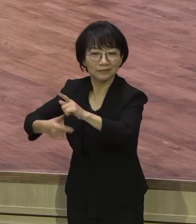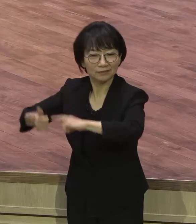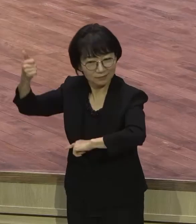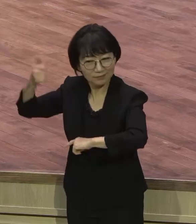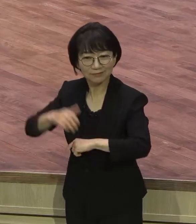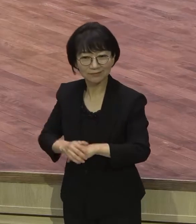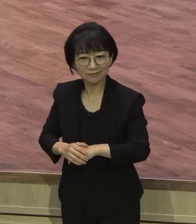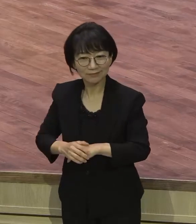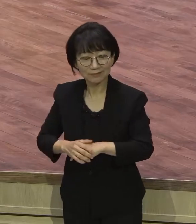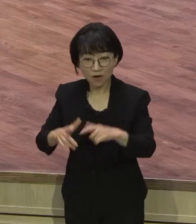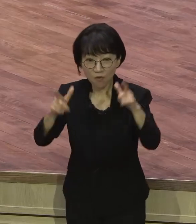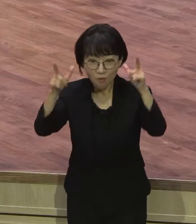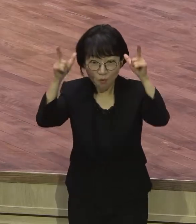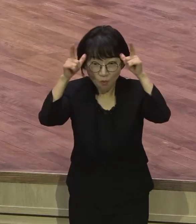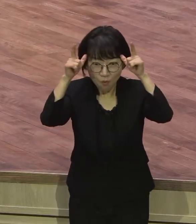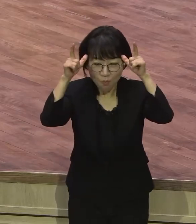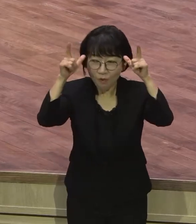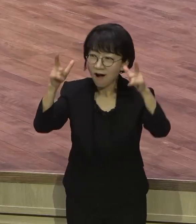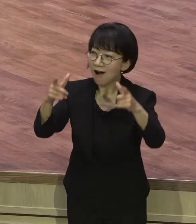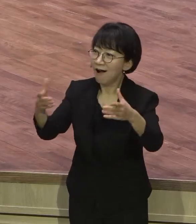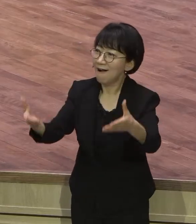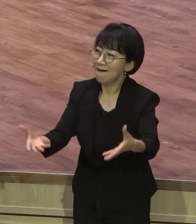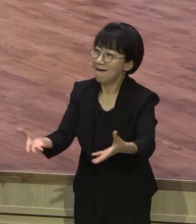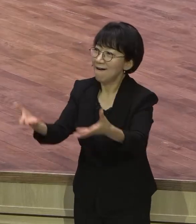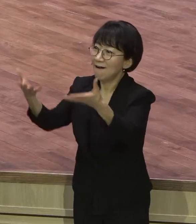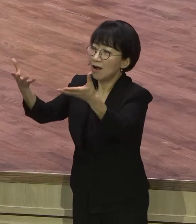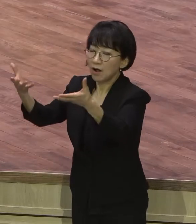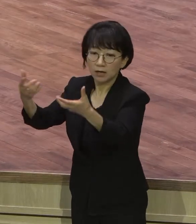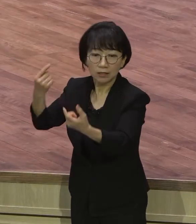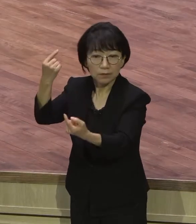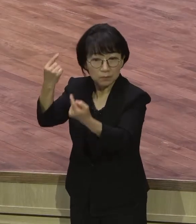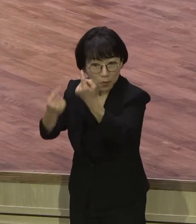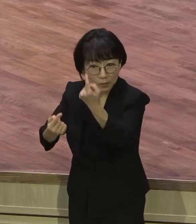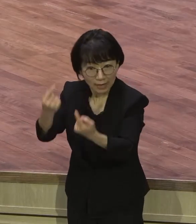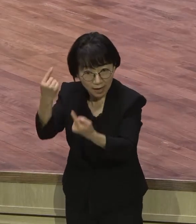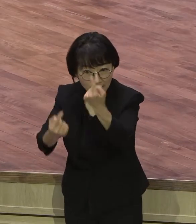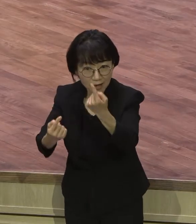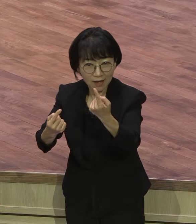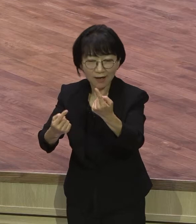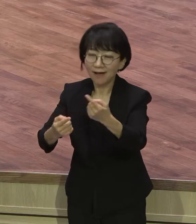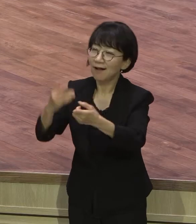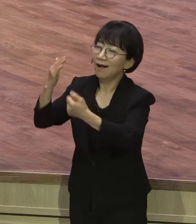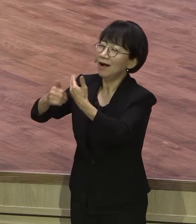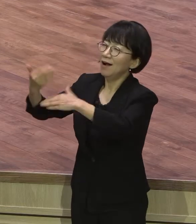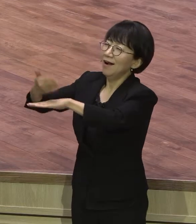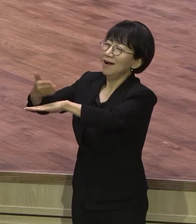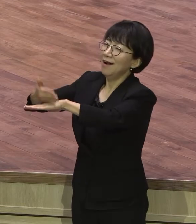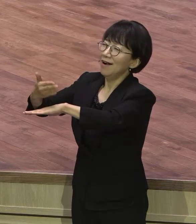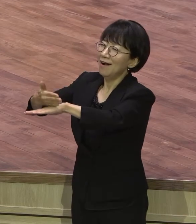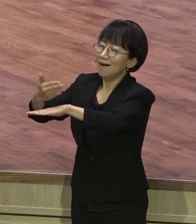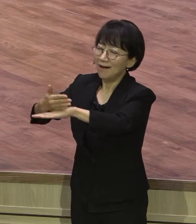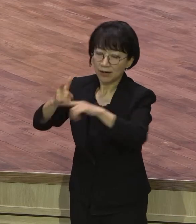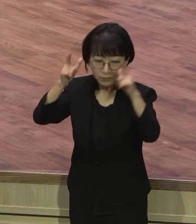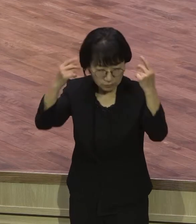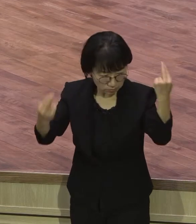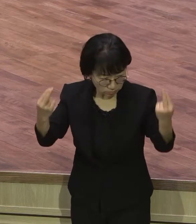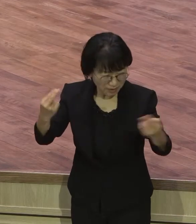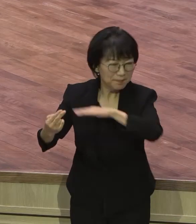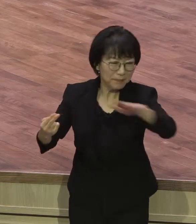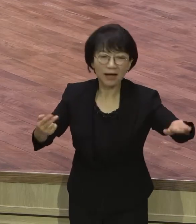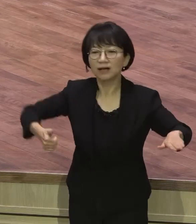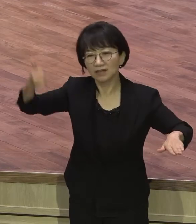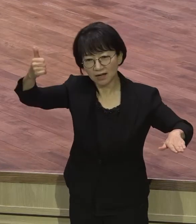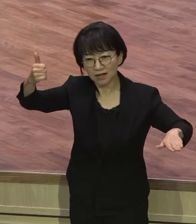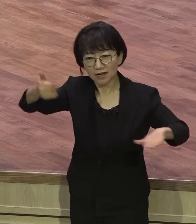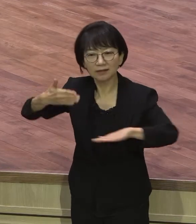황소를 제물로 드린 것보다 하나님 앞에 정말 그렇게 감사하는 그것을 더 기뻐한다.